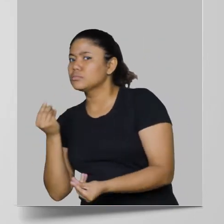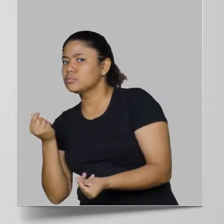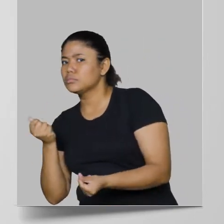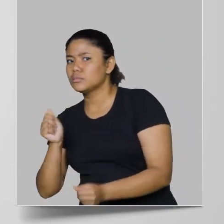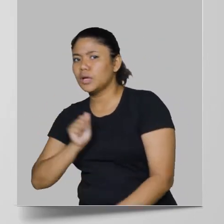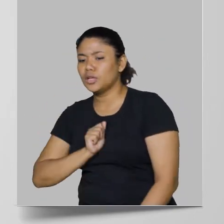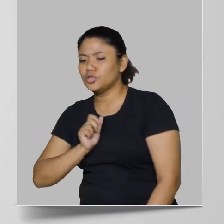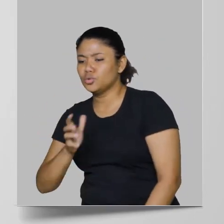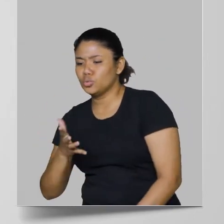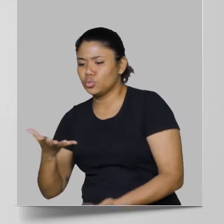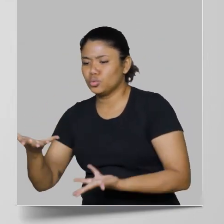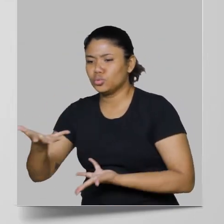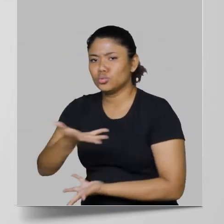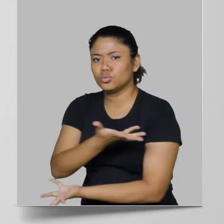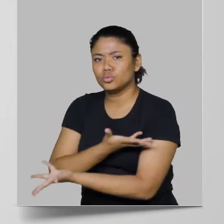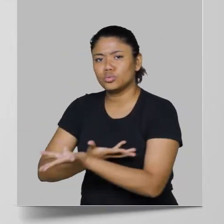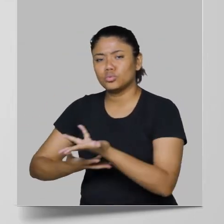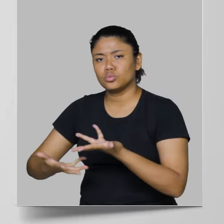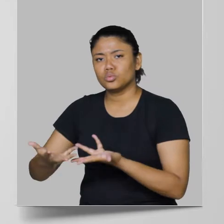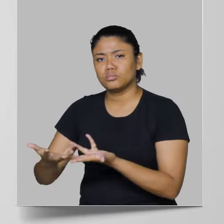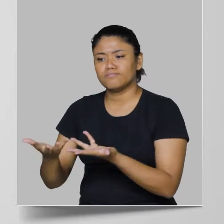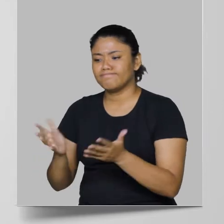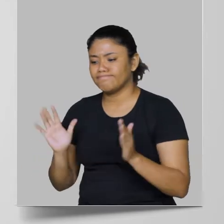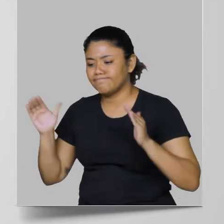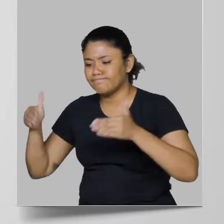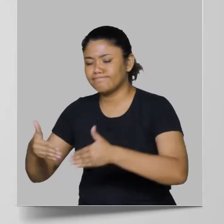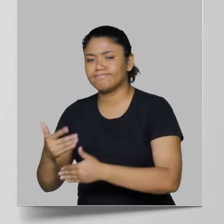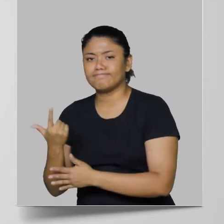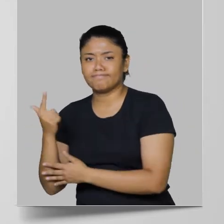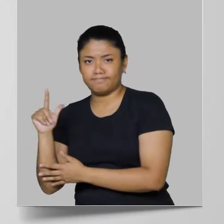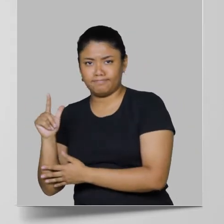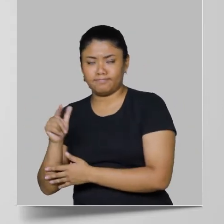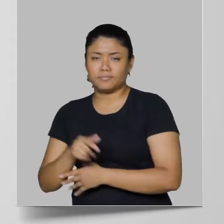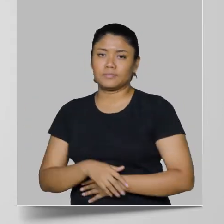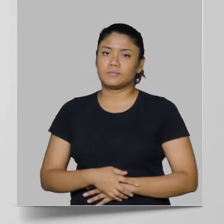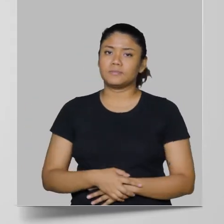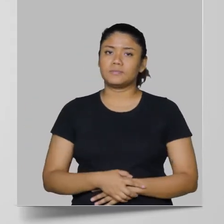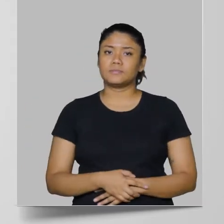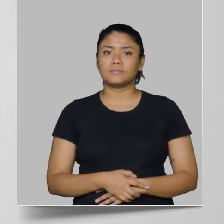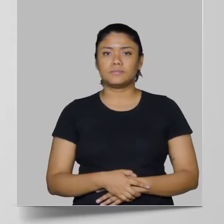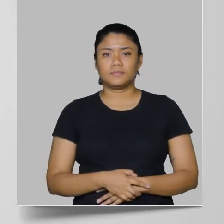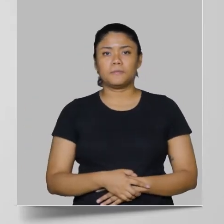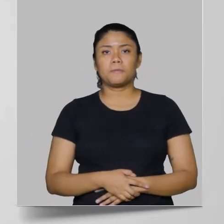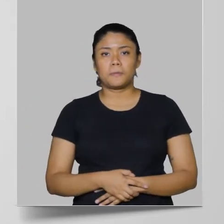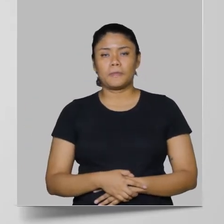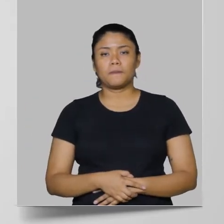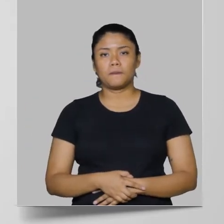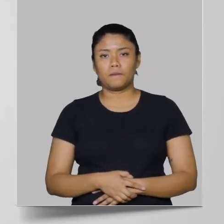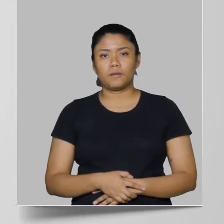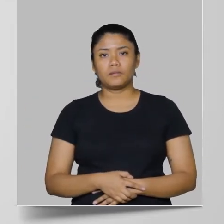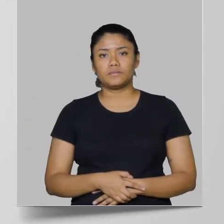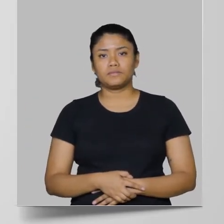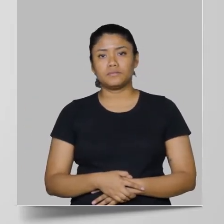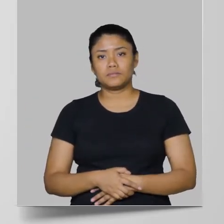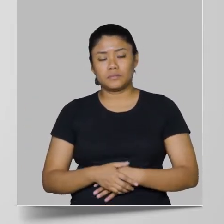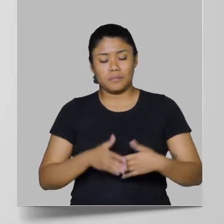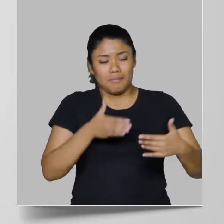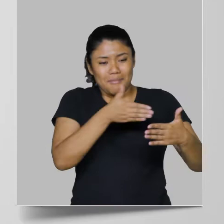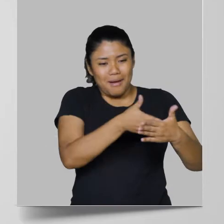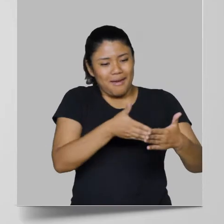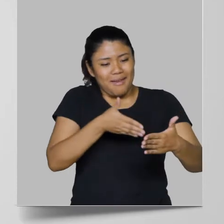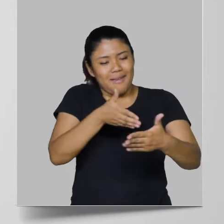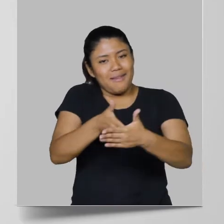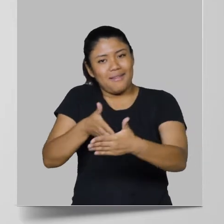né? Acaba sendo algo muito peculiar. Então, assim, essas barreiras é que tornam a